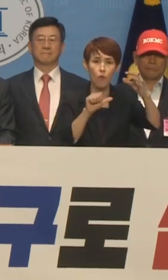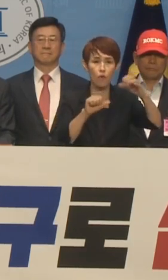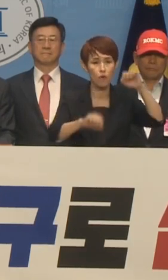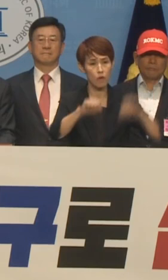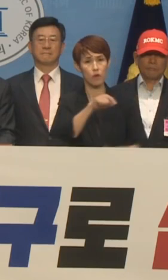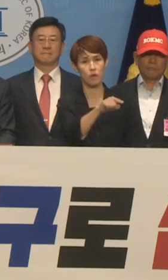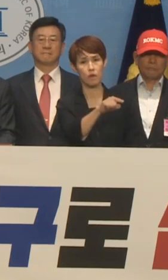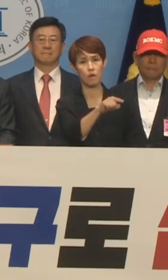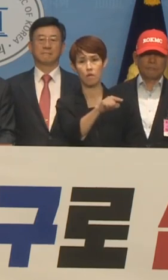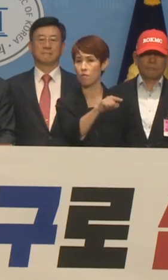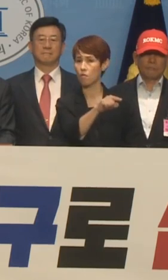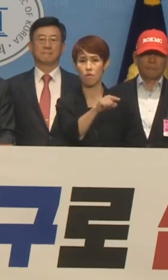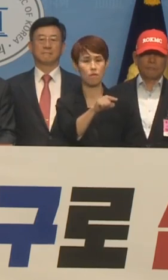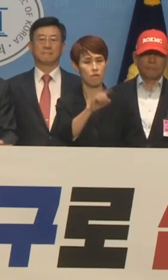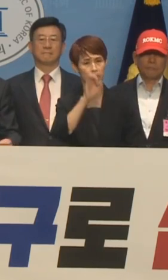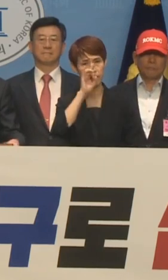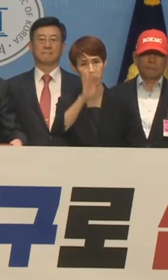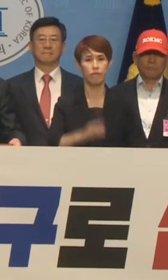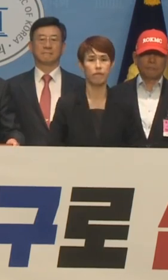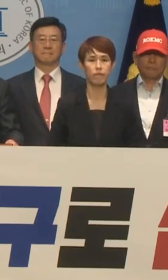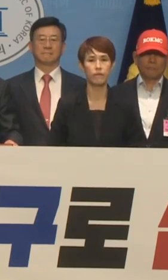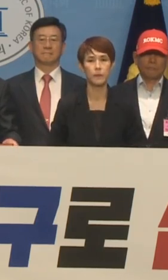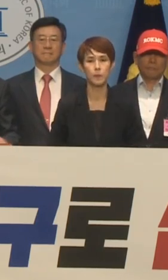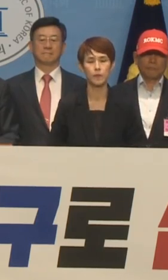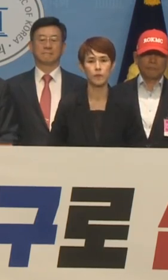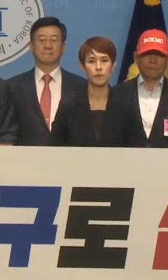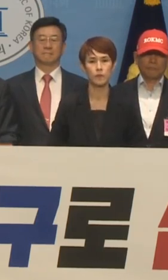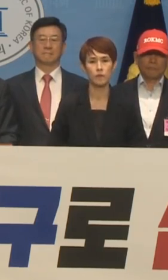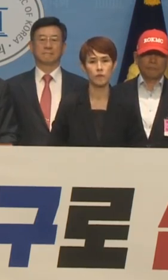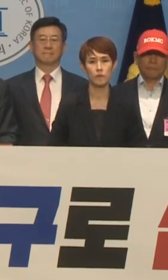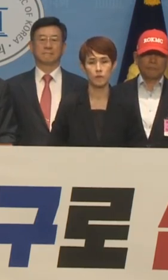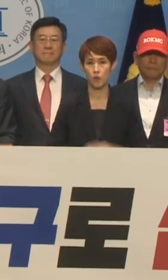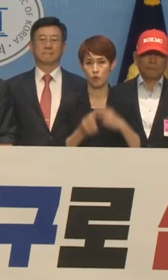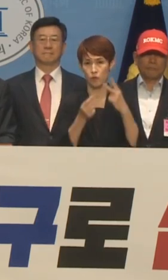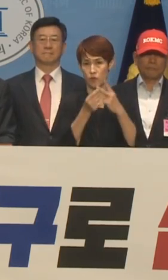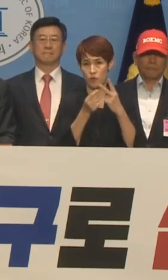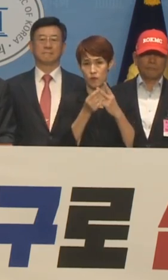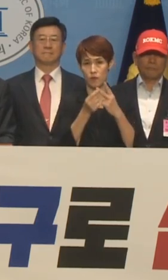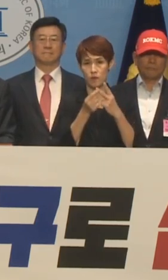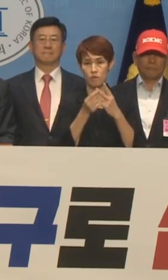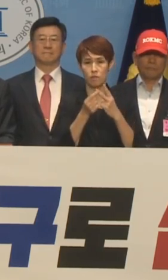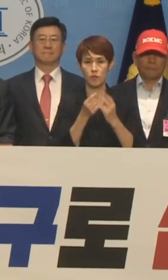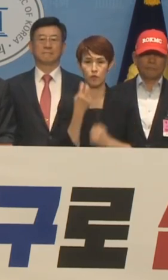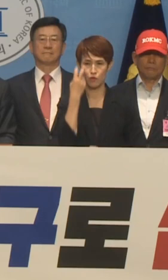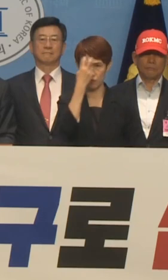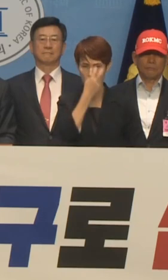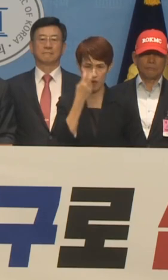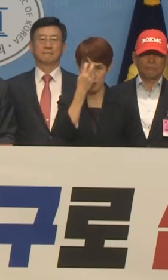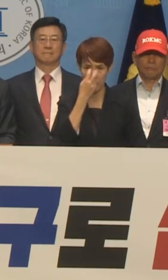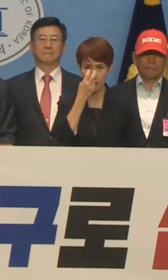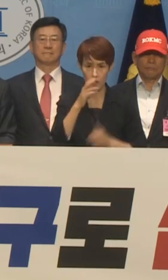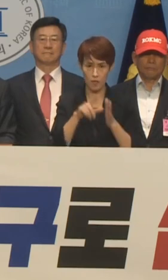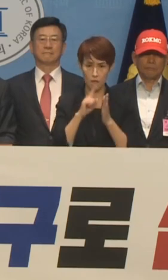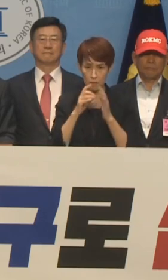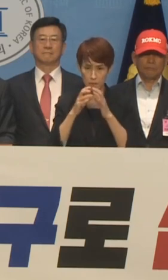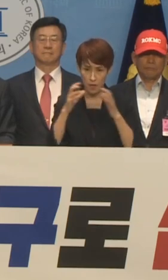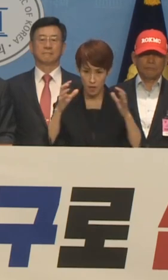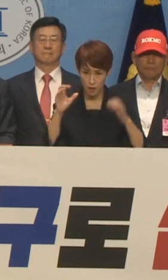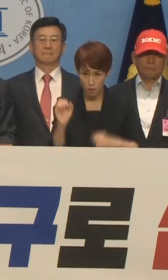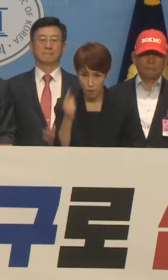행위가 결코 있어서는 안 된다. 둘째, 수사 논란의 본질적